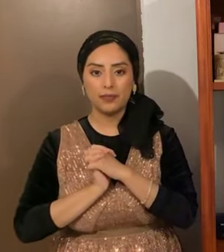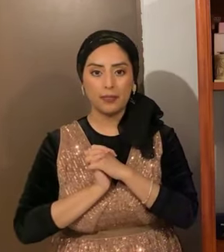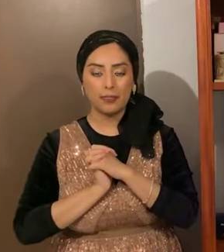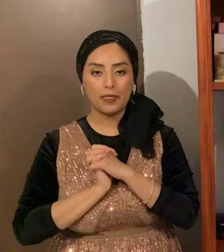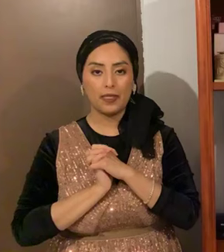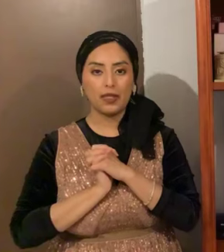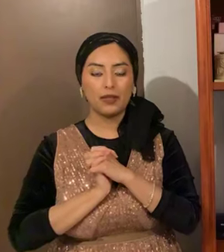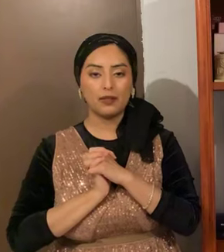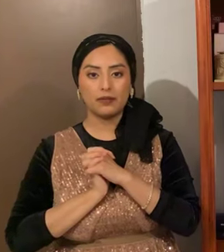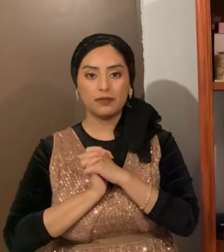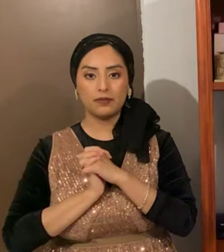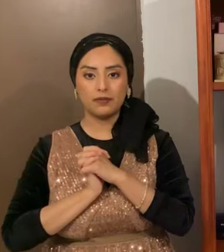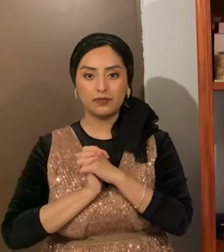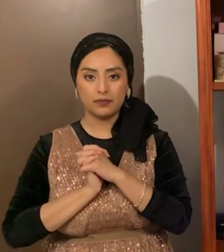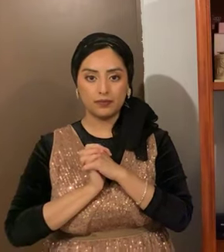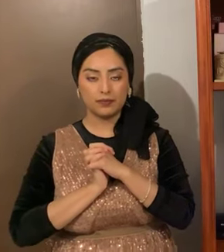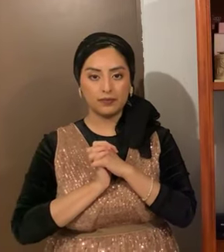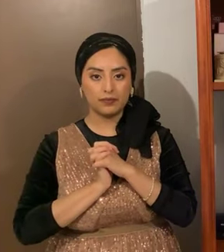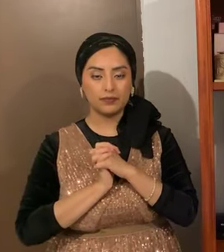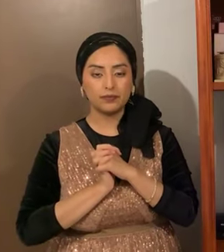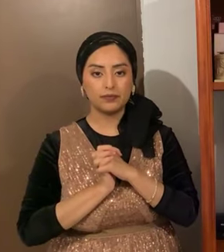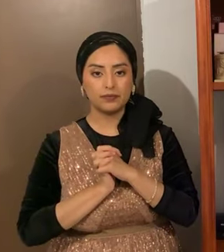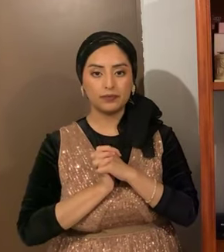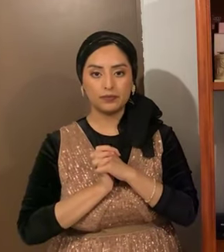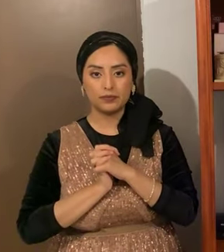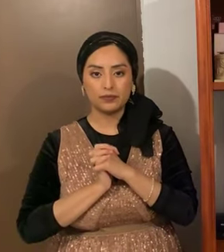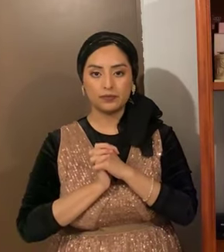Entonces todo prácticamente toca toda América.